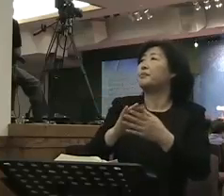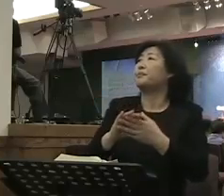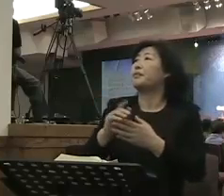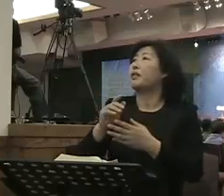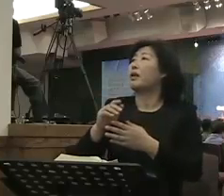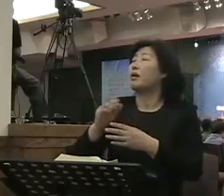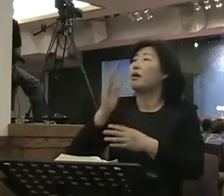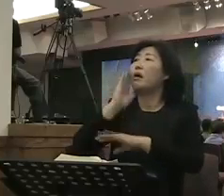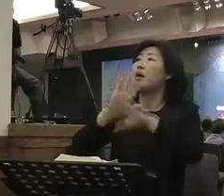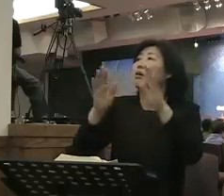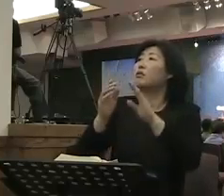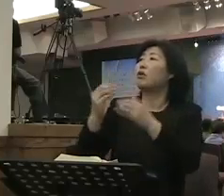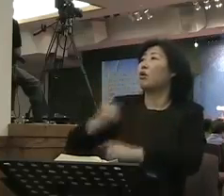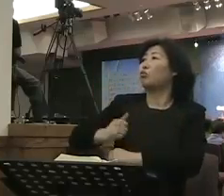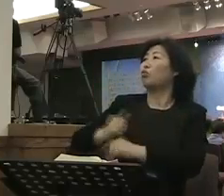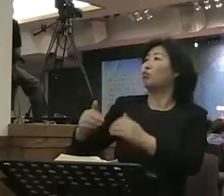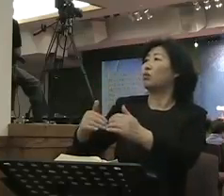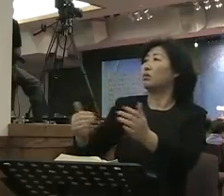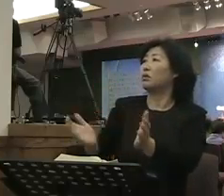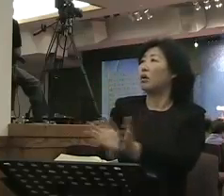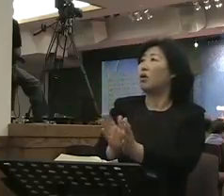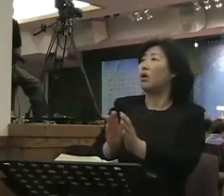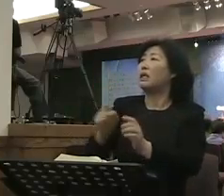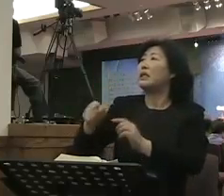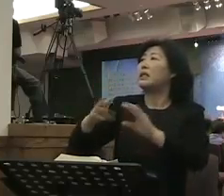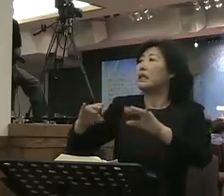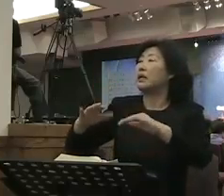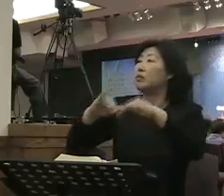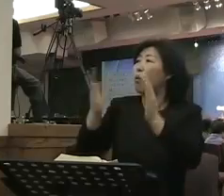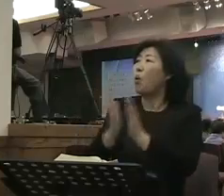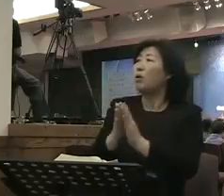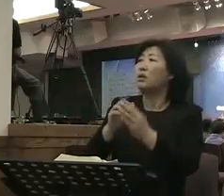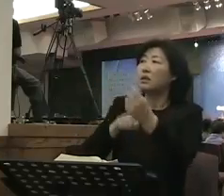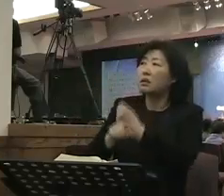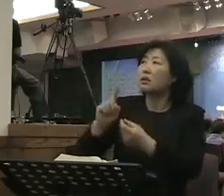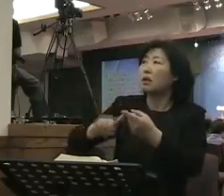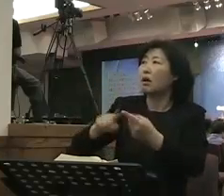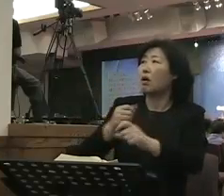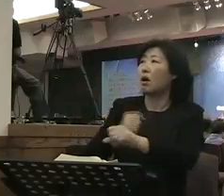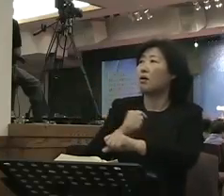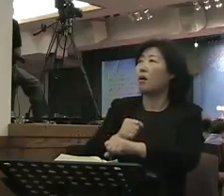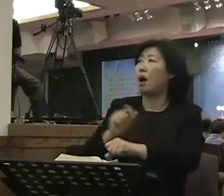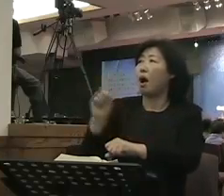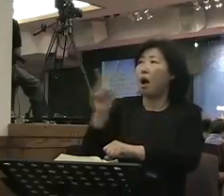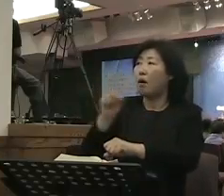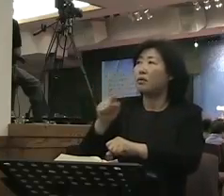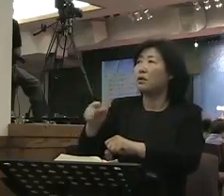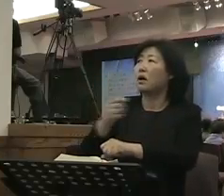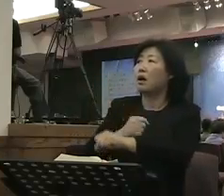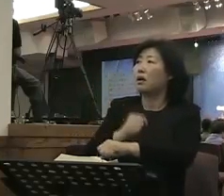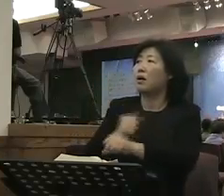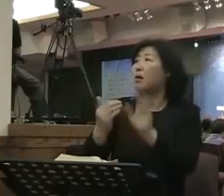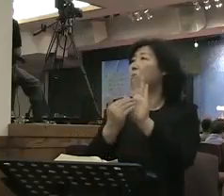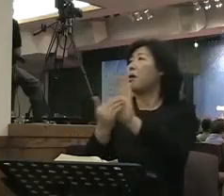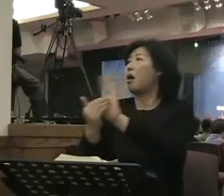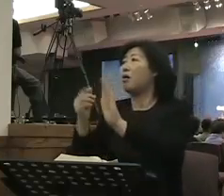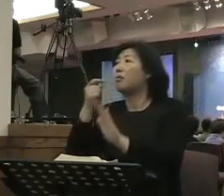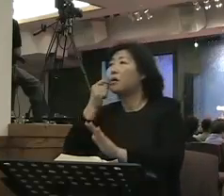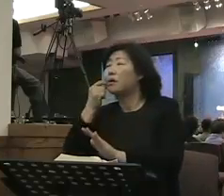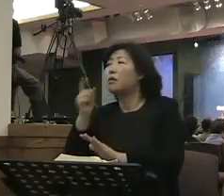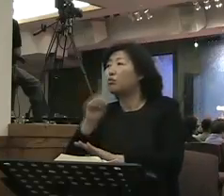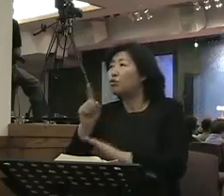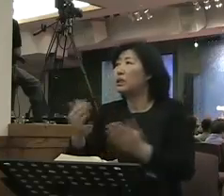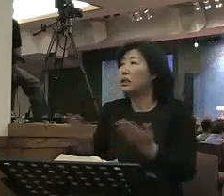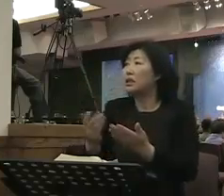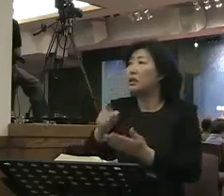여기시며 하늘의 군대와 이 땅의 모든 거민에게 뜻대로 하시지만 아무도 그가 하시는 일을 막지 못하고 무슨 일을